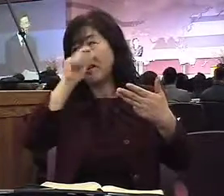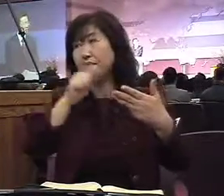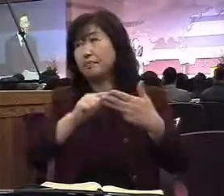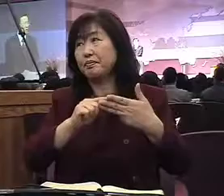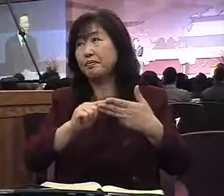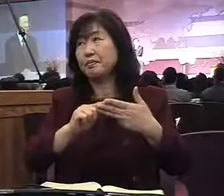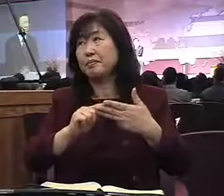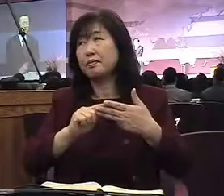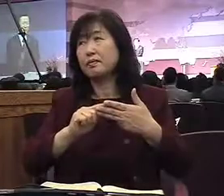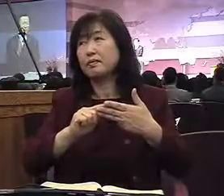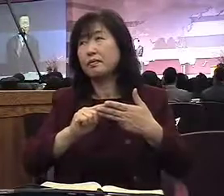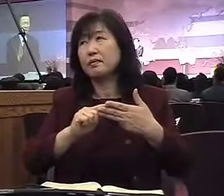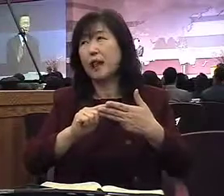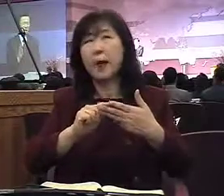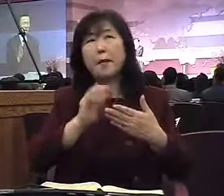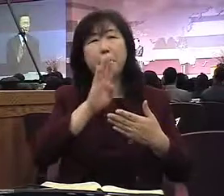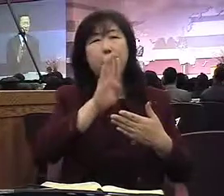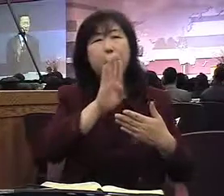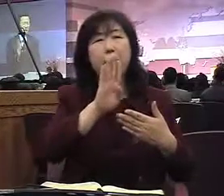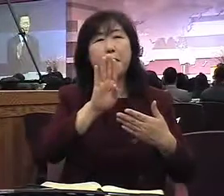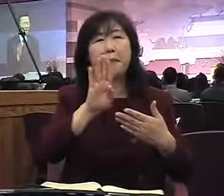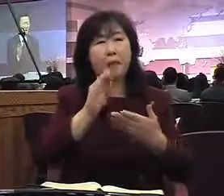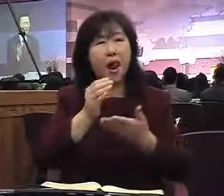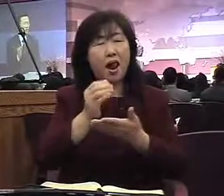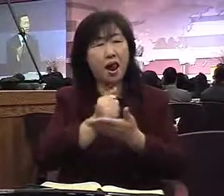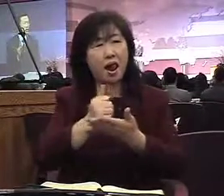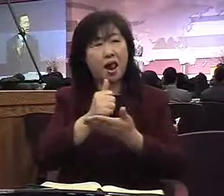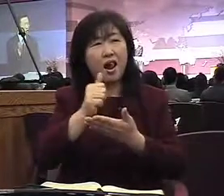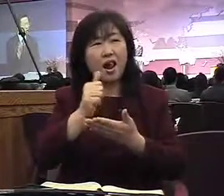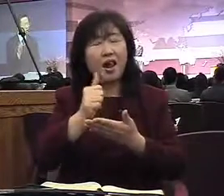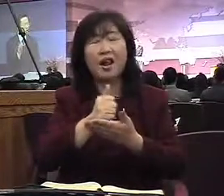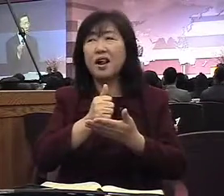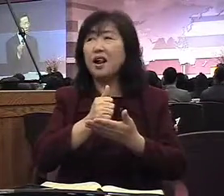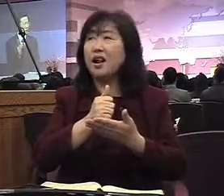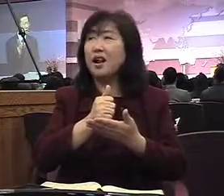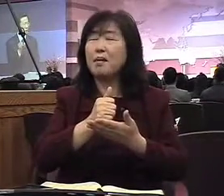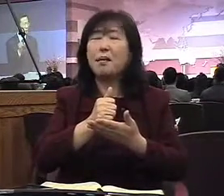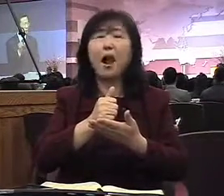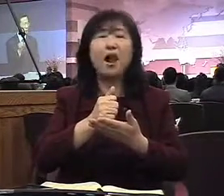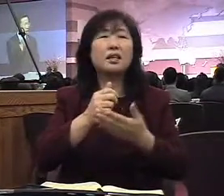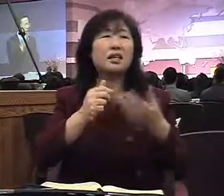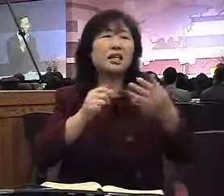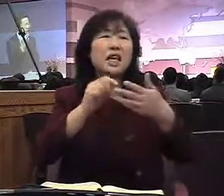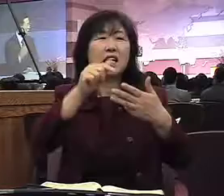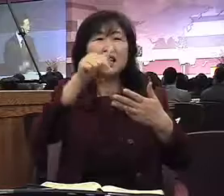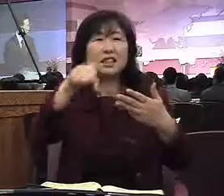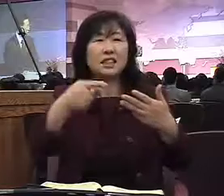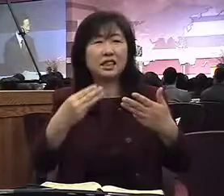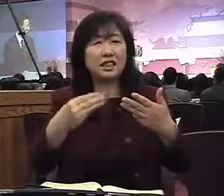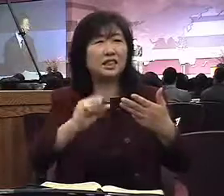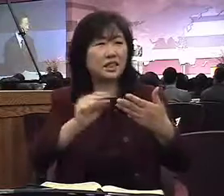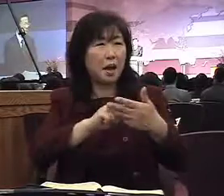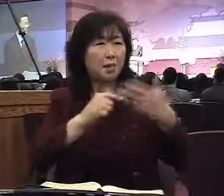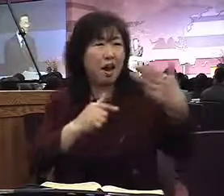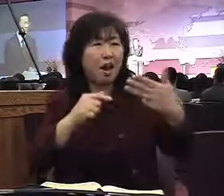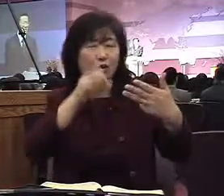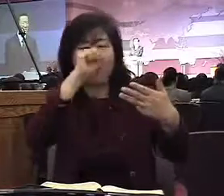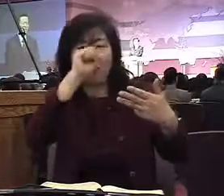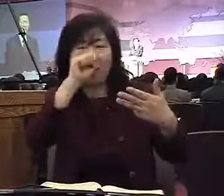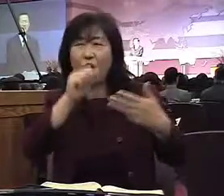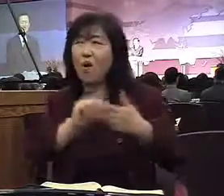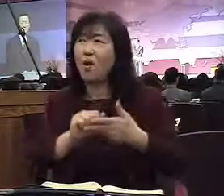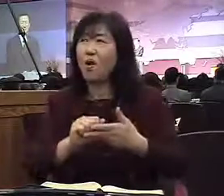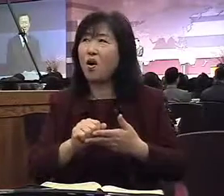열리느냐면 2008년도 8월 8일 저녁 8시 8분 8초에